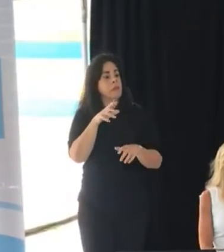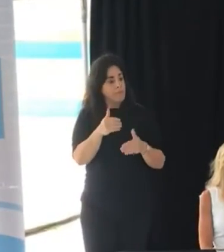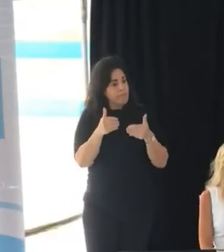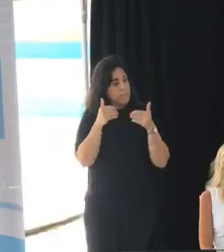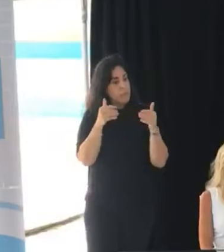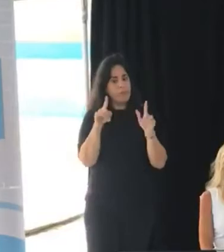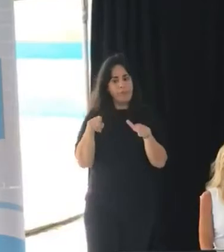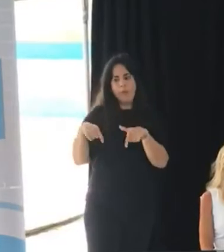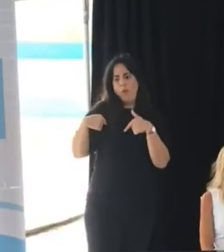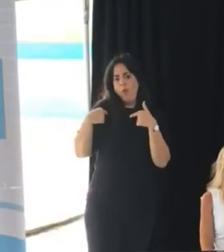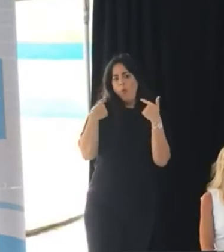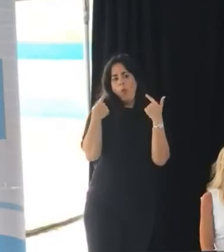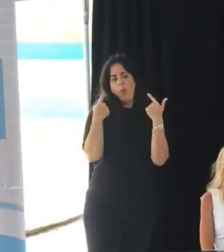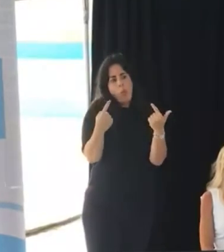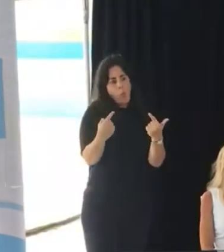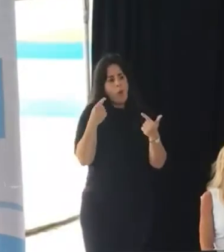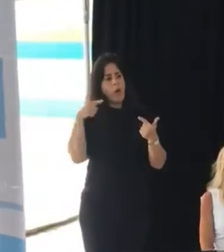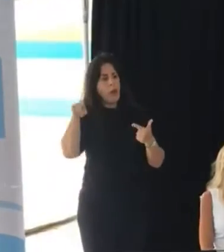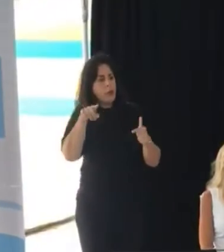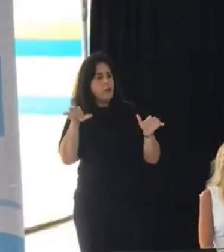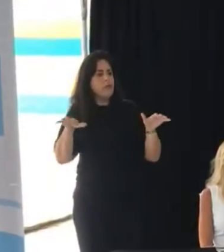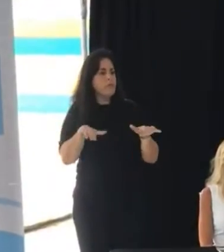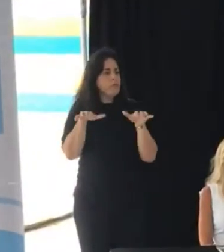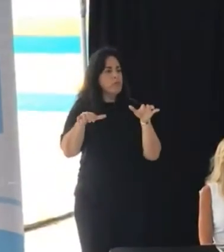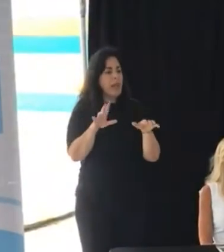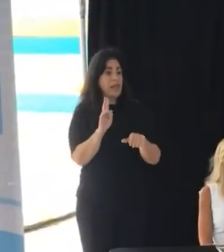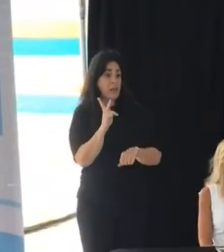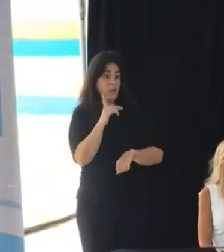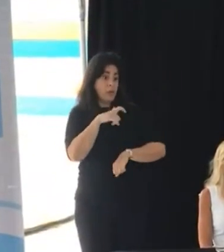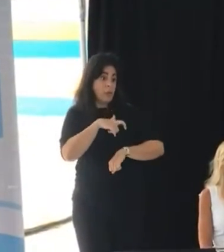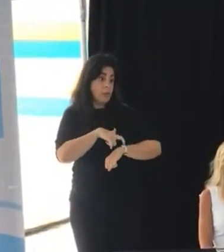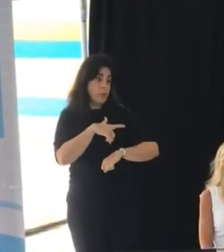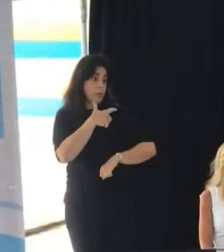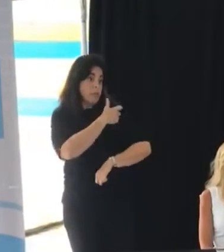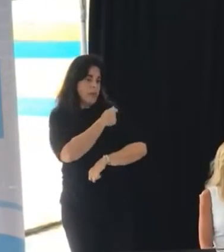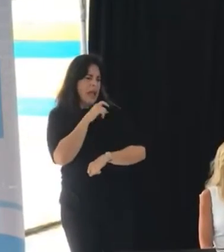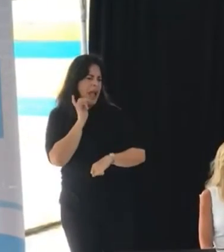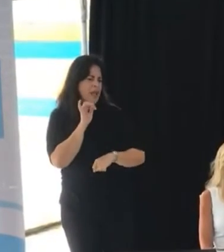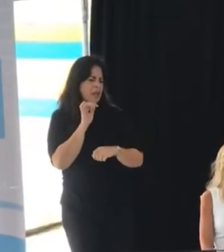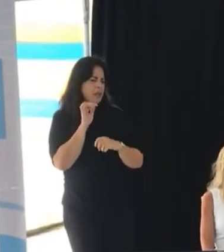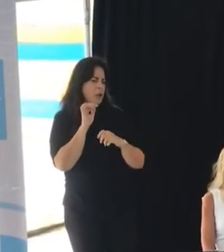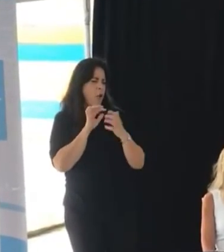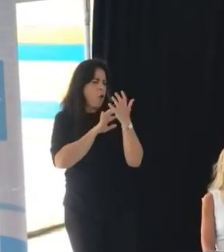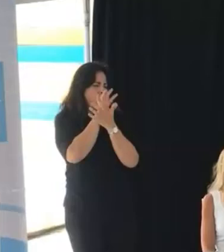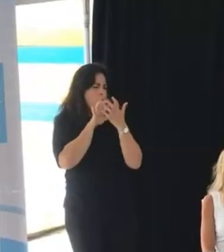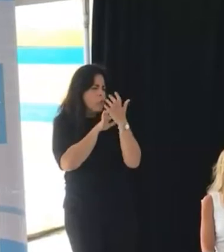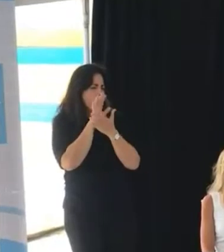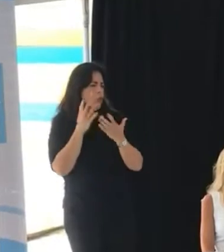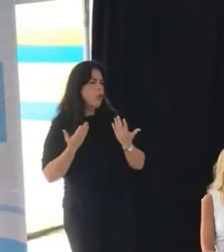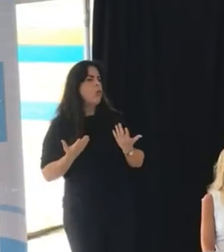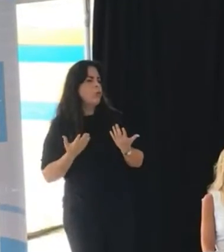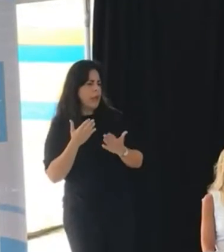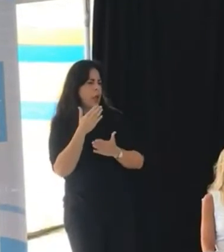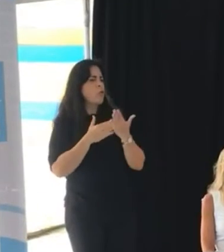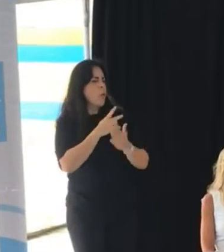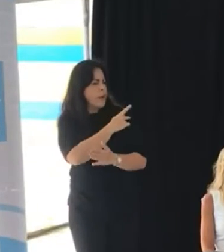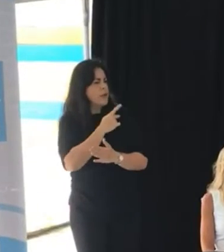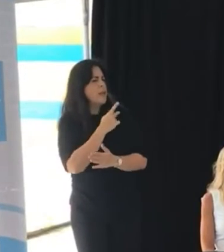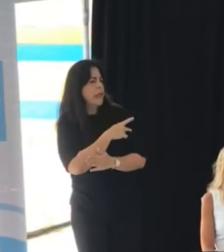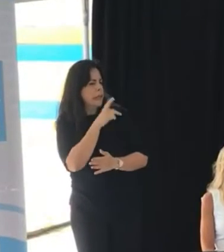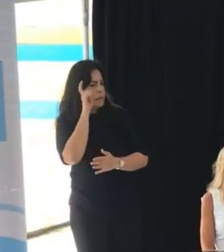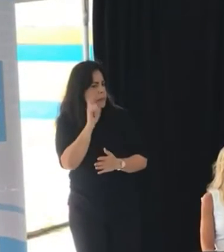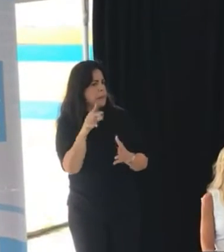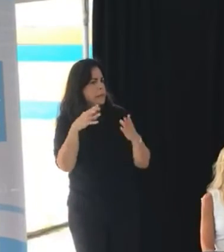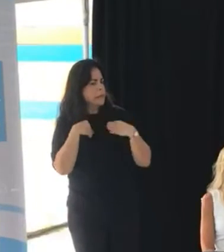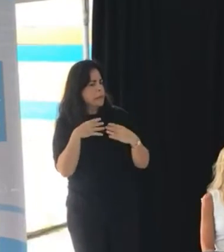hace mucho tiempo atrás, ¿verdad? En segunda dosis hubo una confusión, ¿verdad? Y unos pacientes que había que vacunar